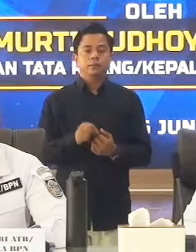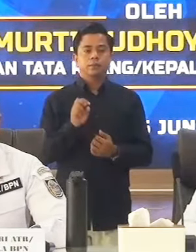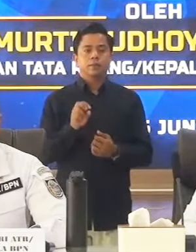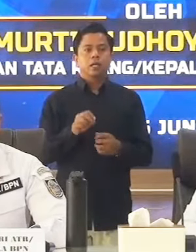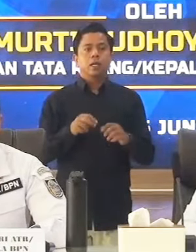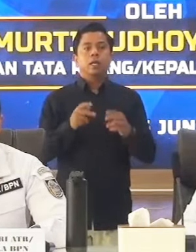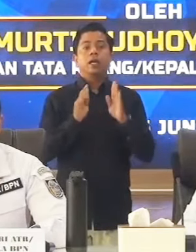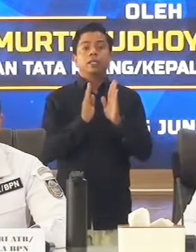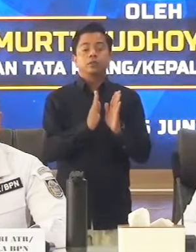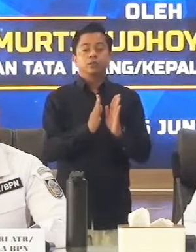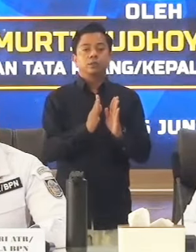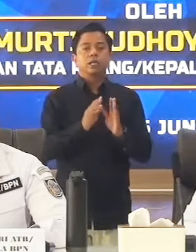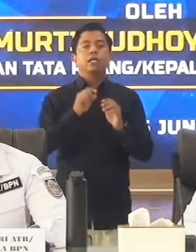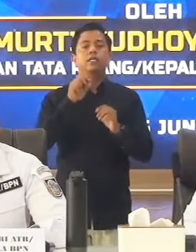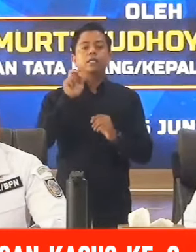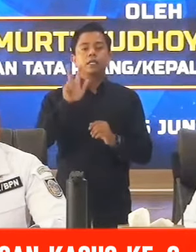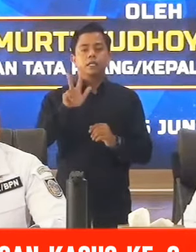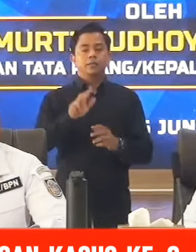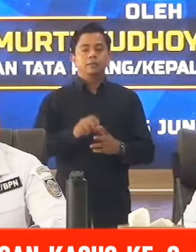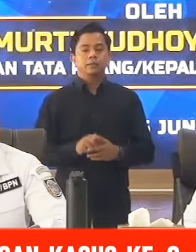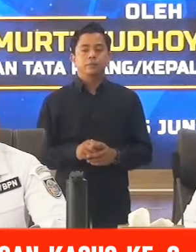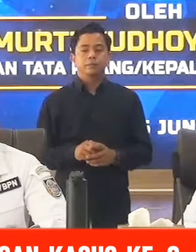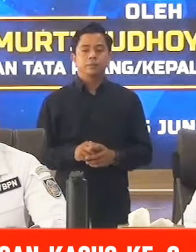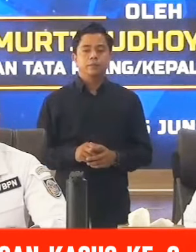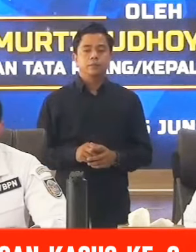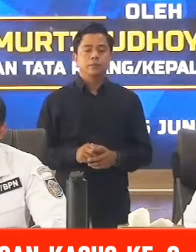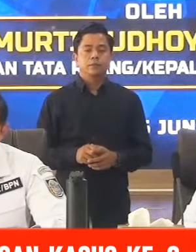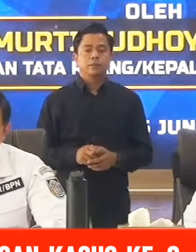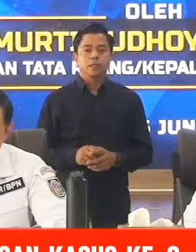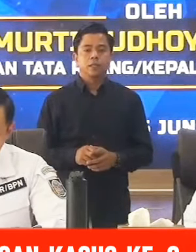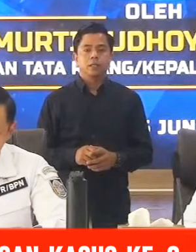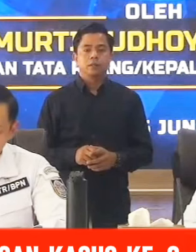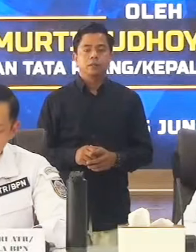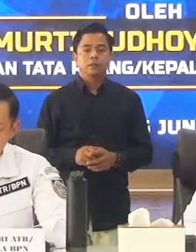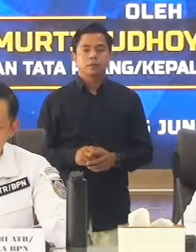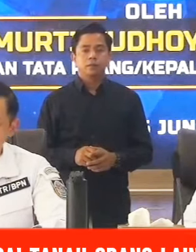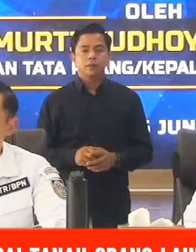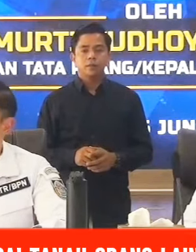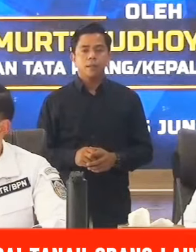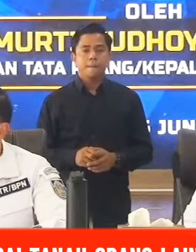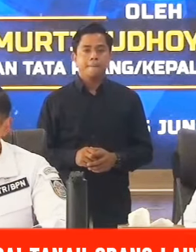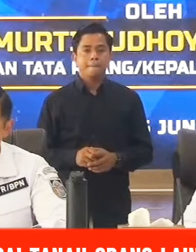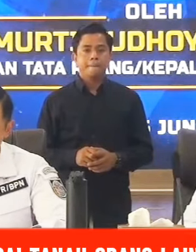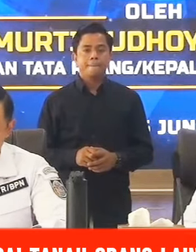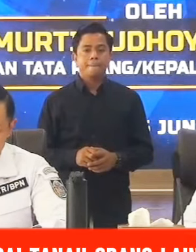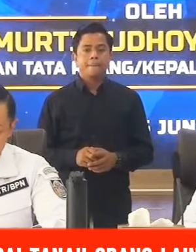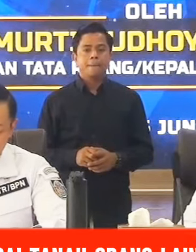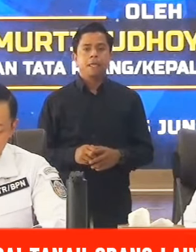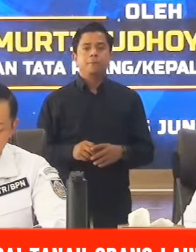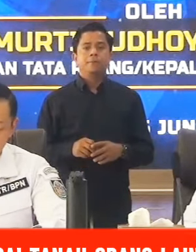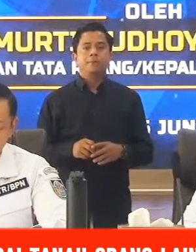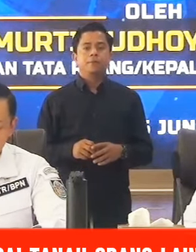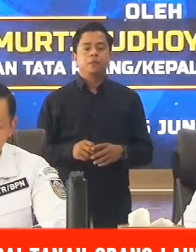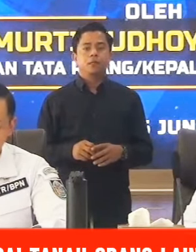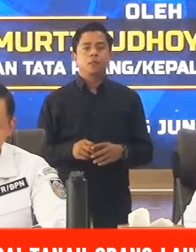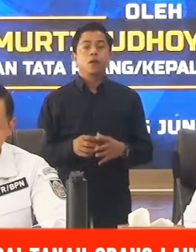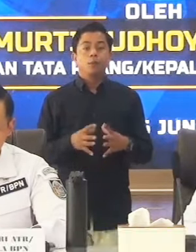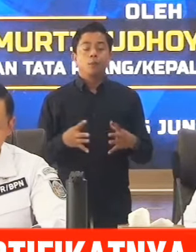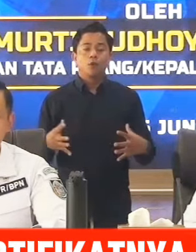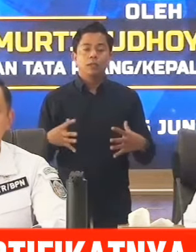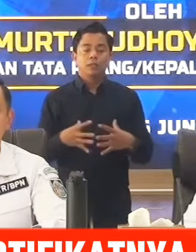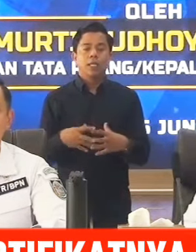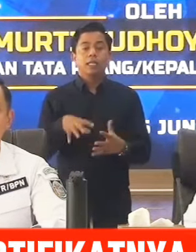perkaranya hampir sama dengan kasus kedua. modus operandinya dalam menguasai tanah